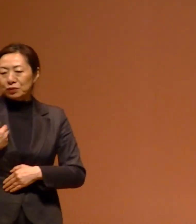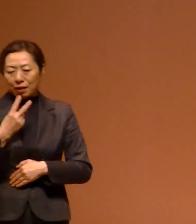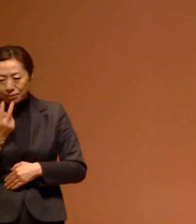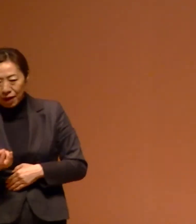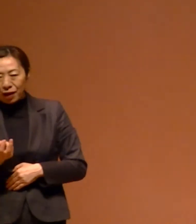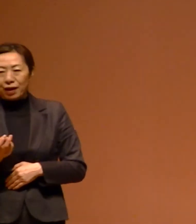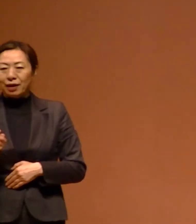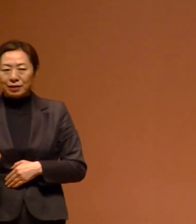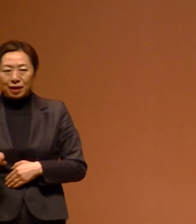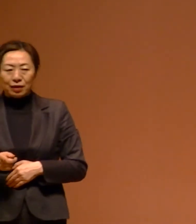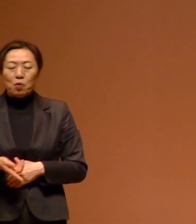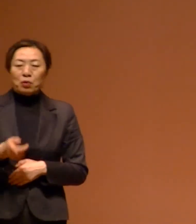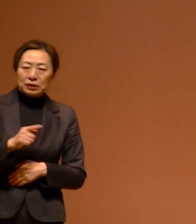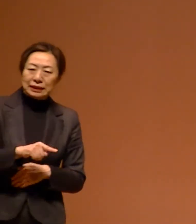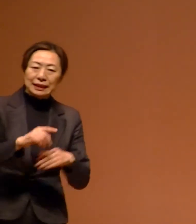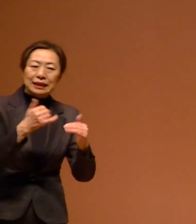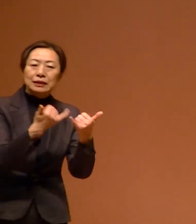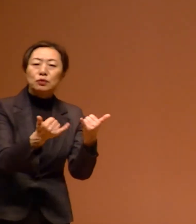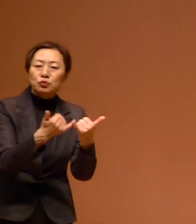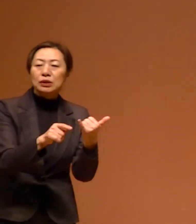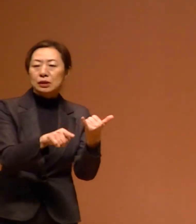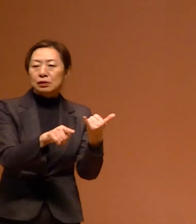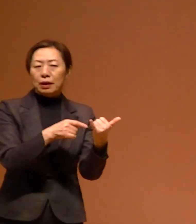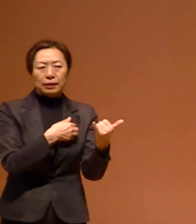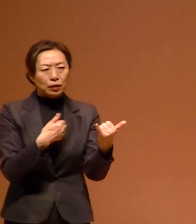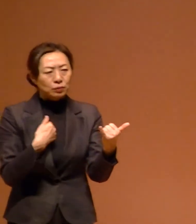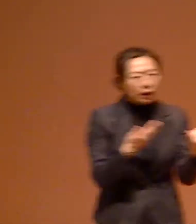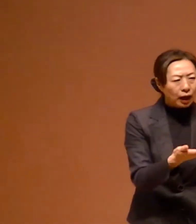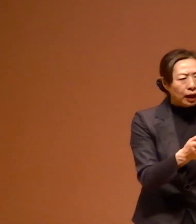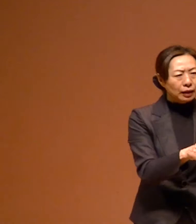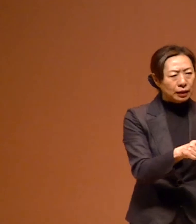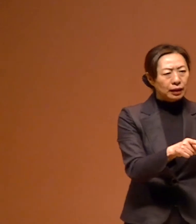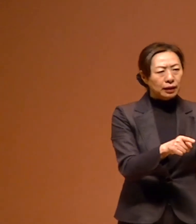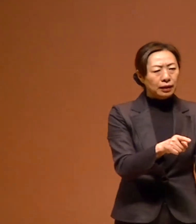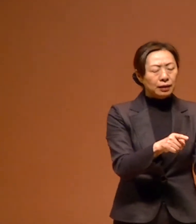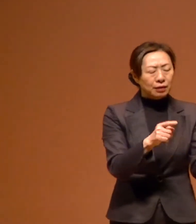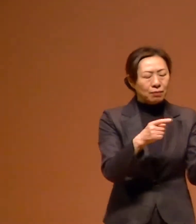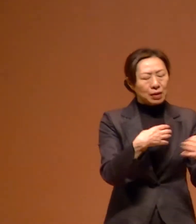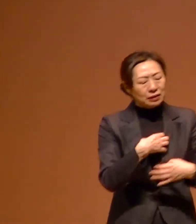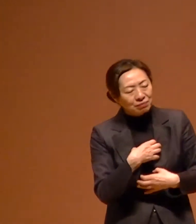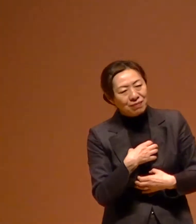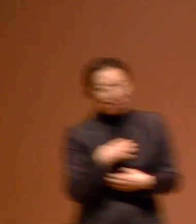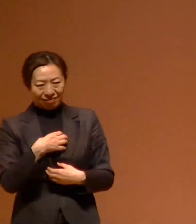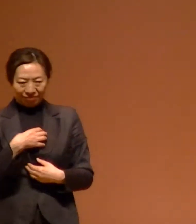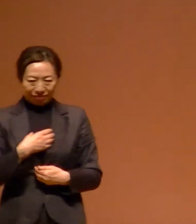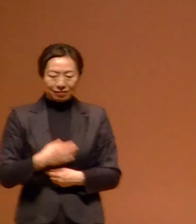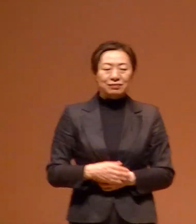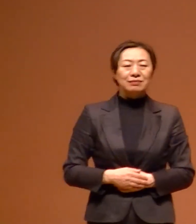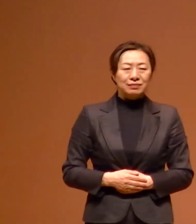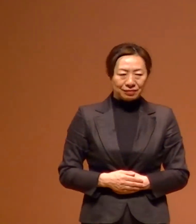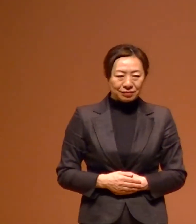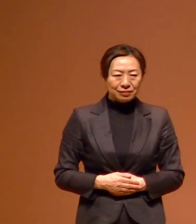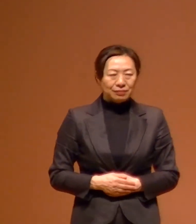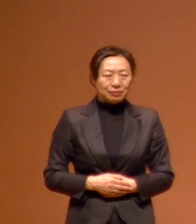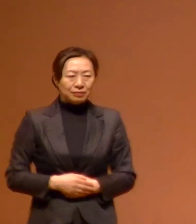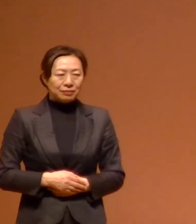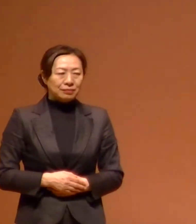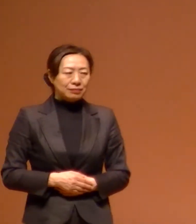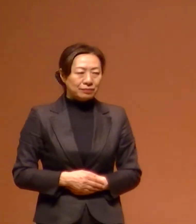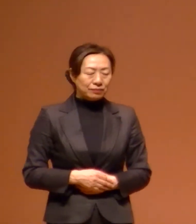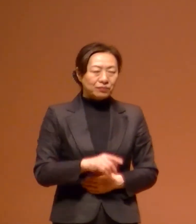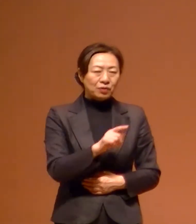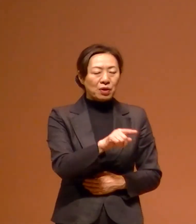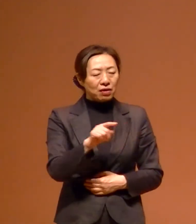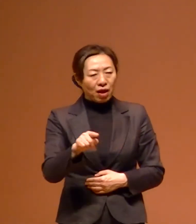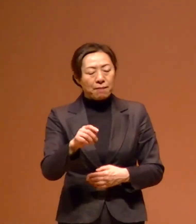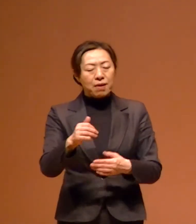親類が。親類は結構言ってるのね、やっぱりね。まあ、それは、それぞれの、まあ、